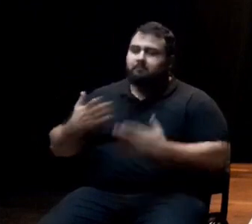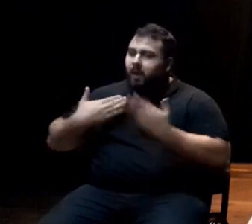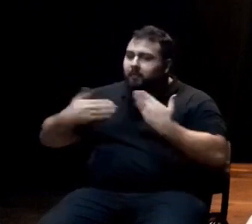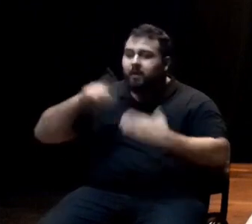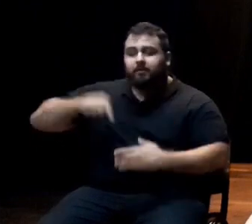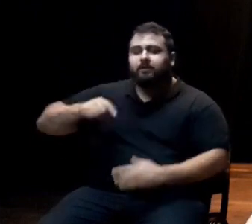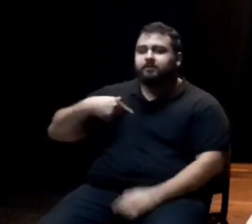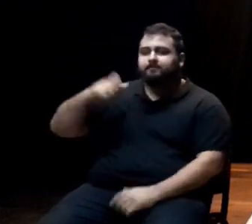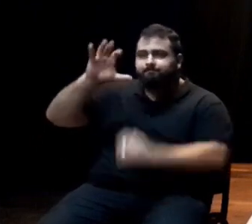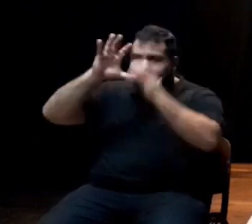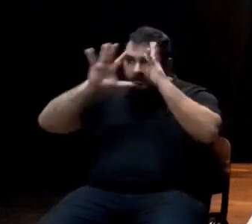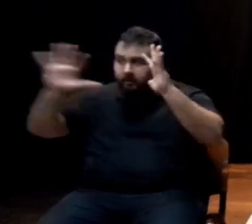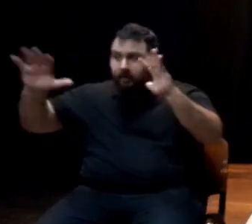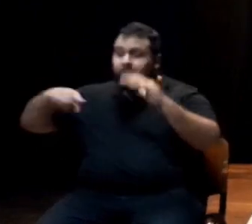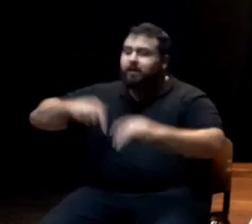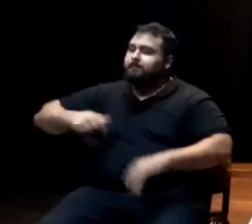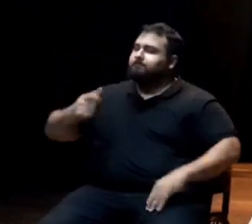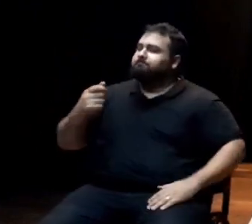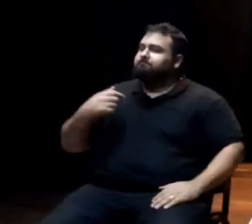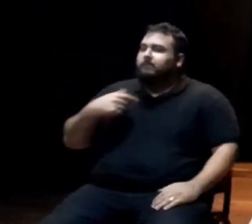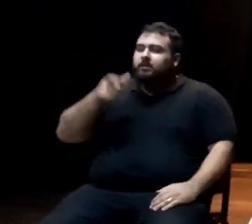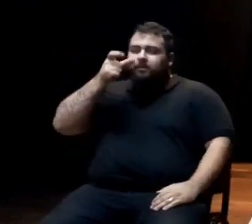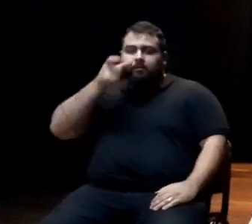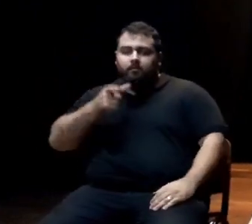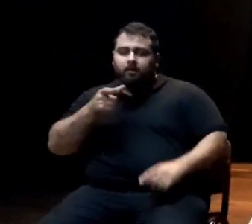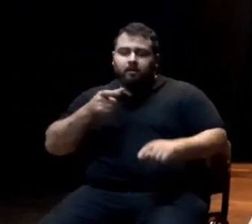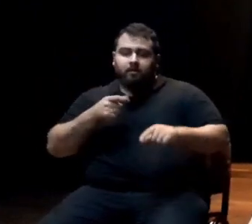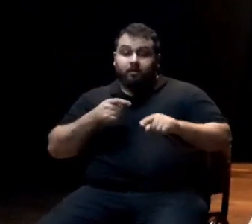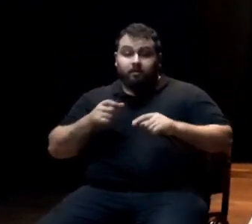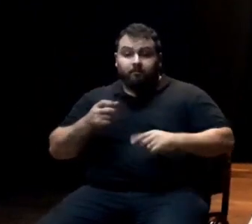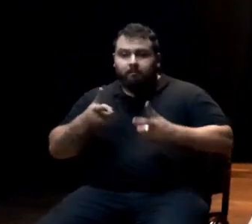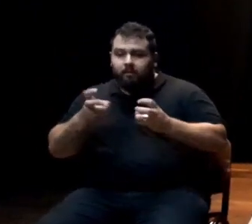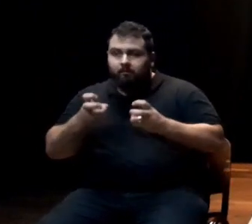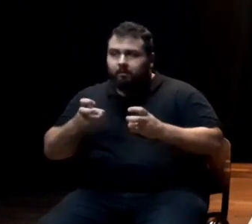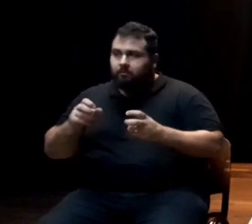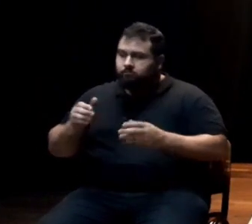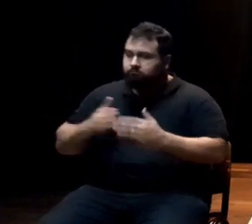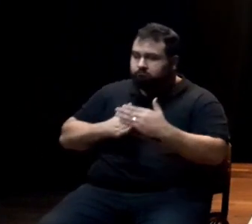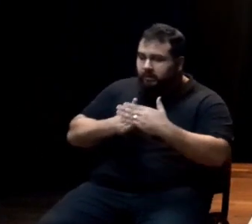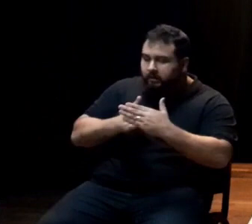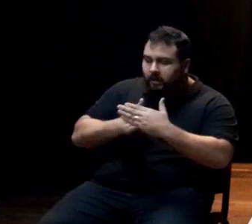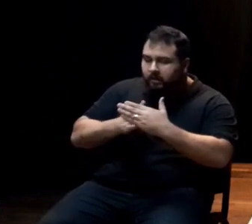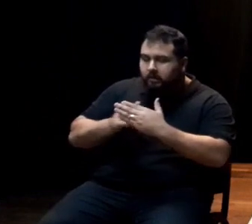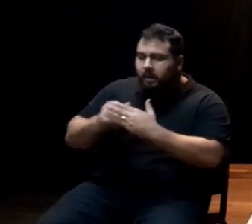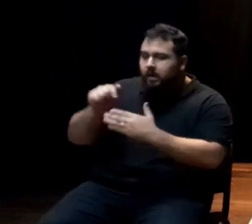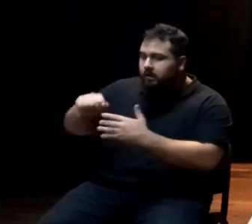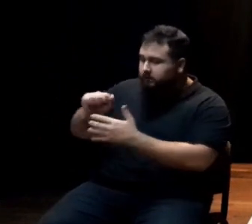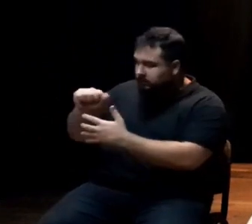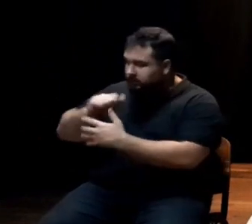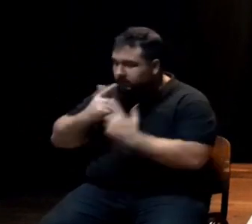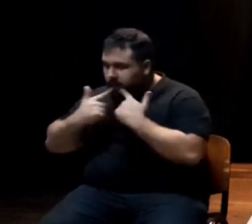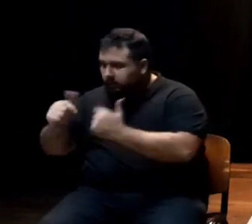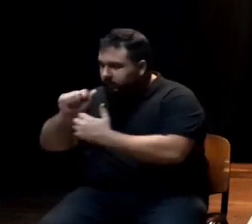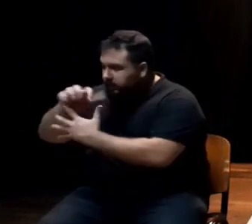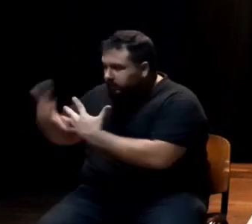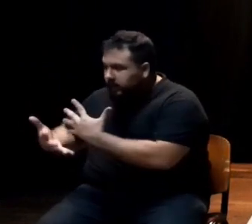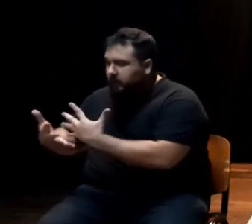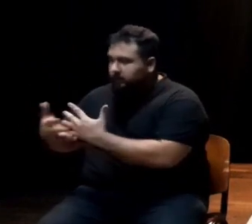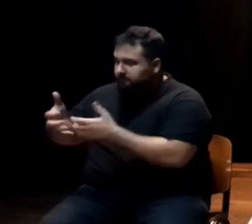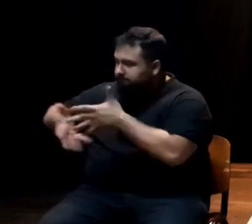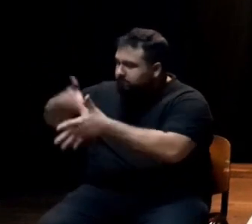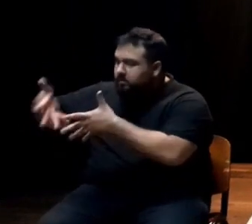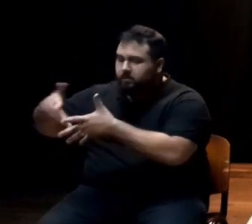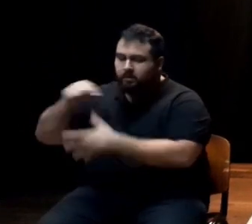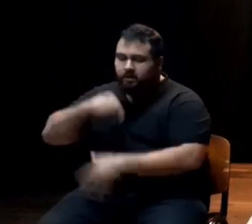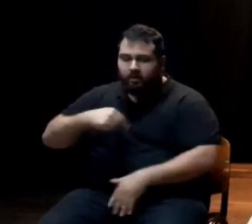É porque é impressionante perceber os limites entre a língua de sinais e a gestualidade espontânea. Sim.